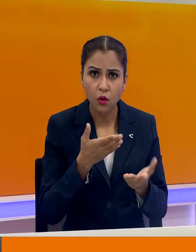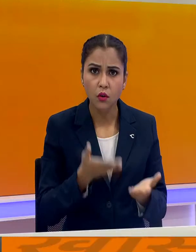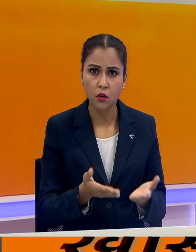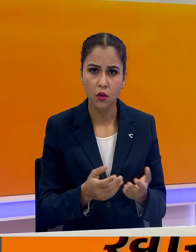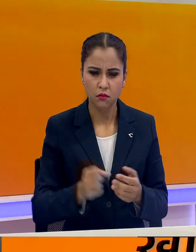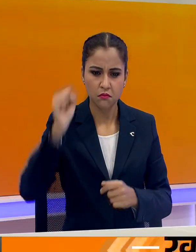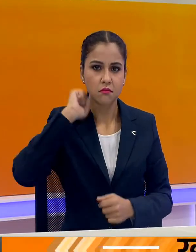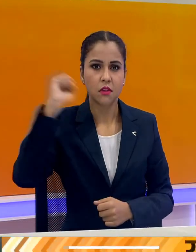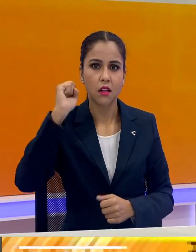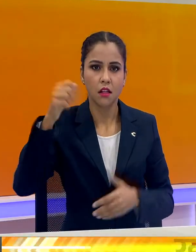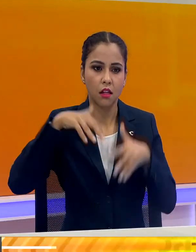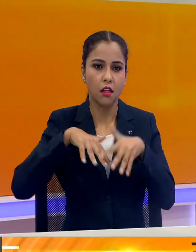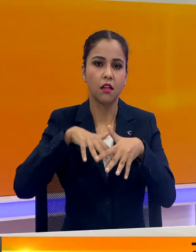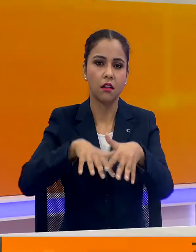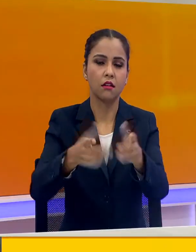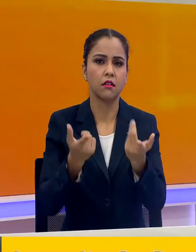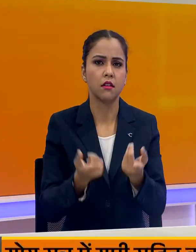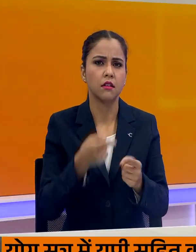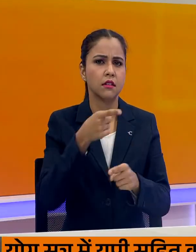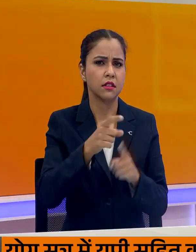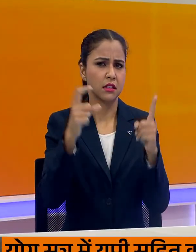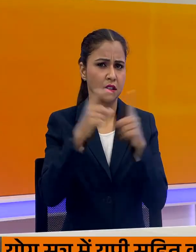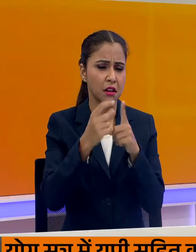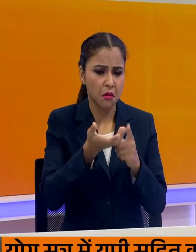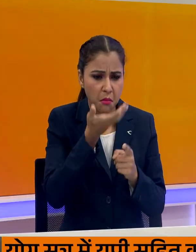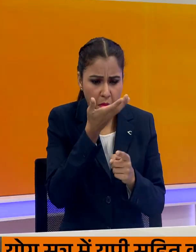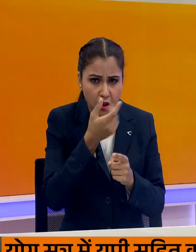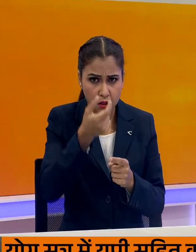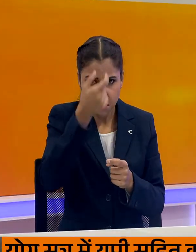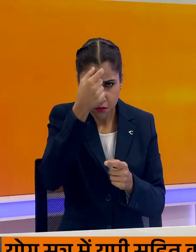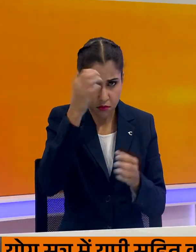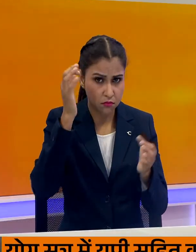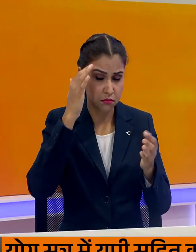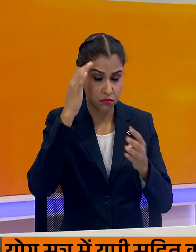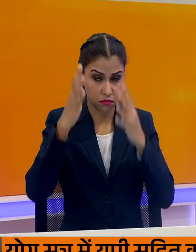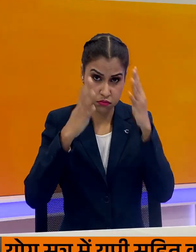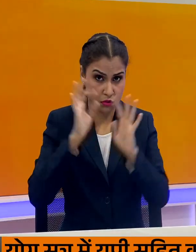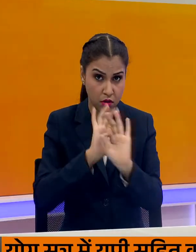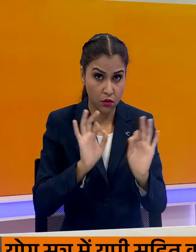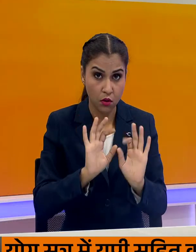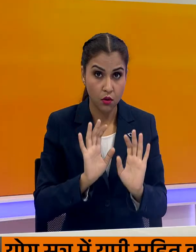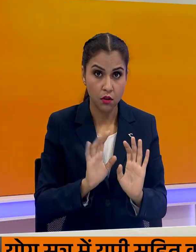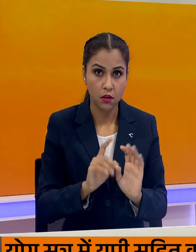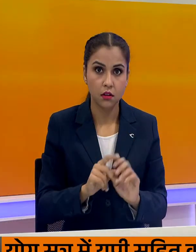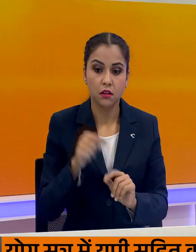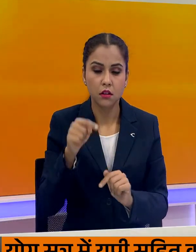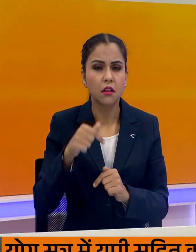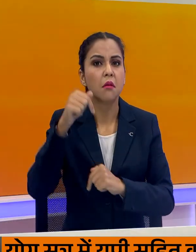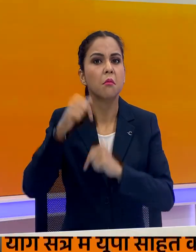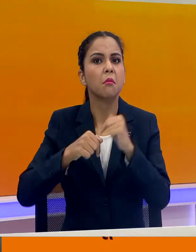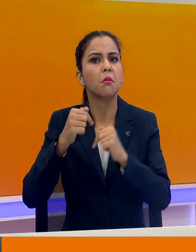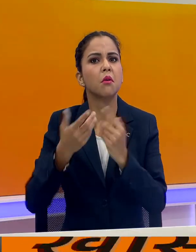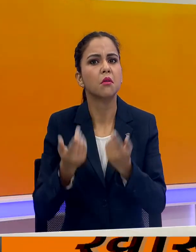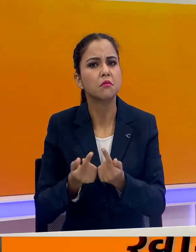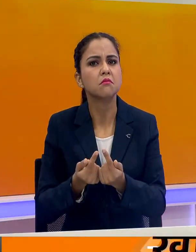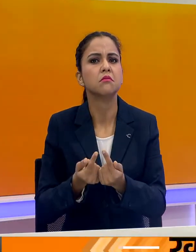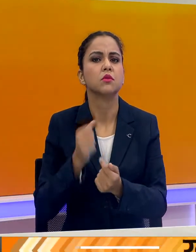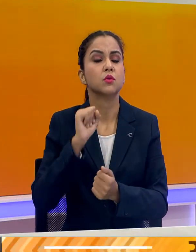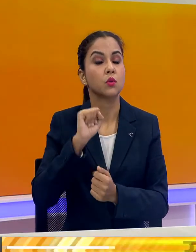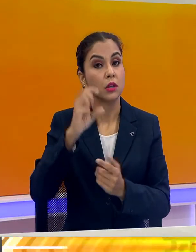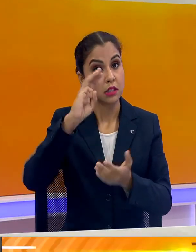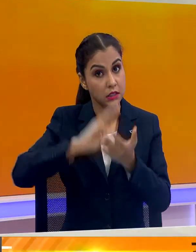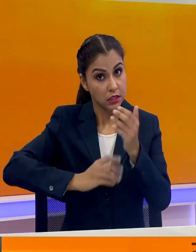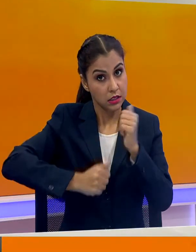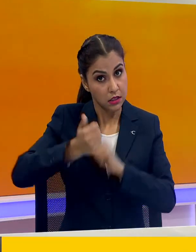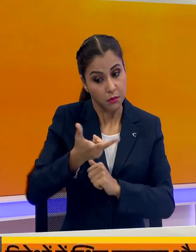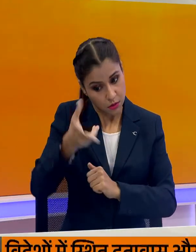धरना दिल्ली की पानी की चिंता नहीं है। यह लड़ाई सत्ता की, मुख्यमंत्री की कुर्सी की लड़ाई